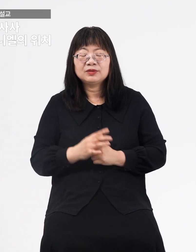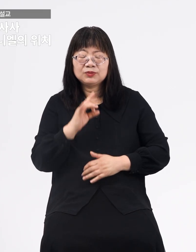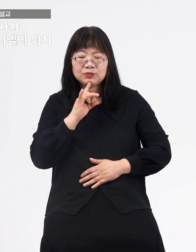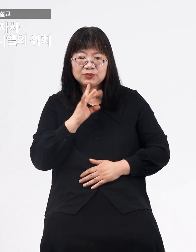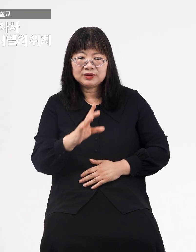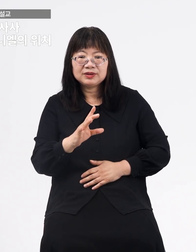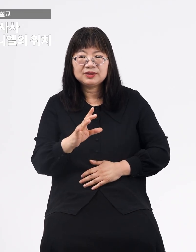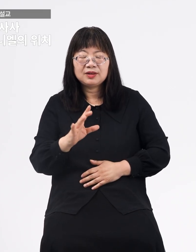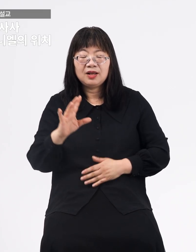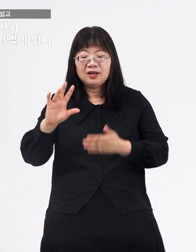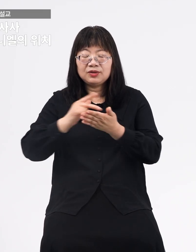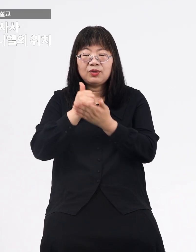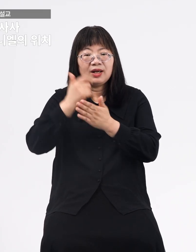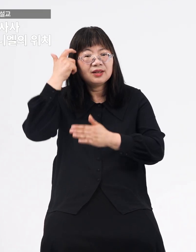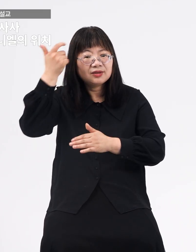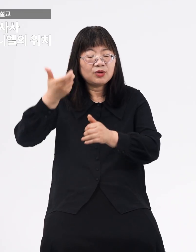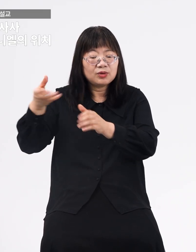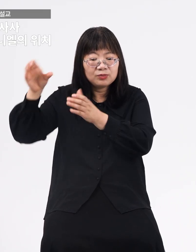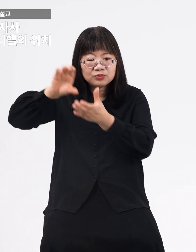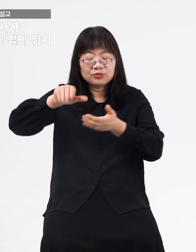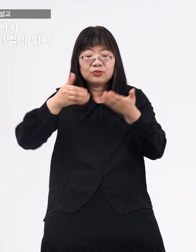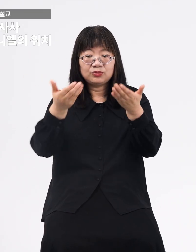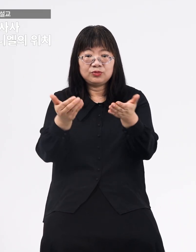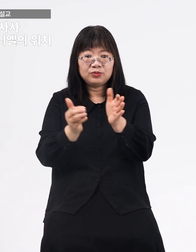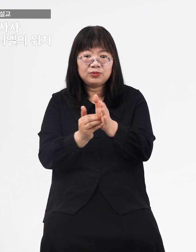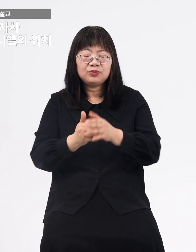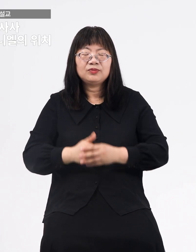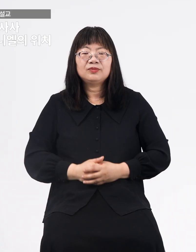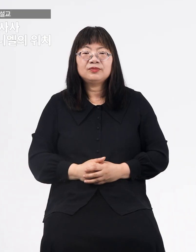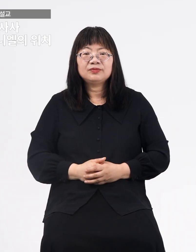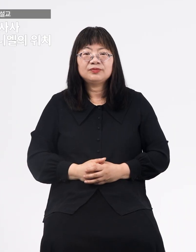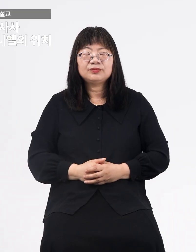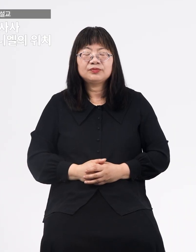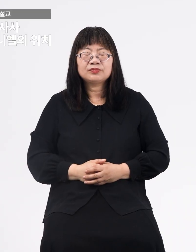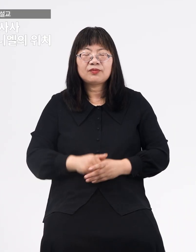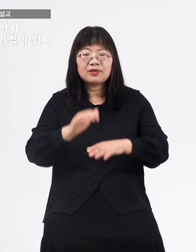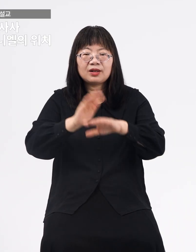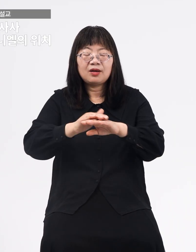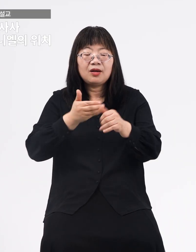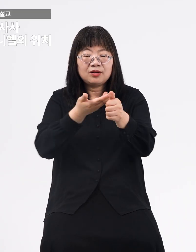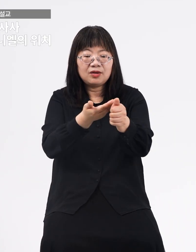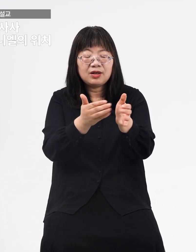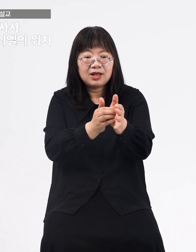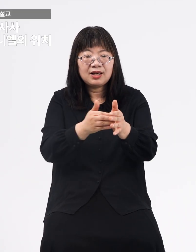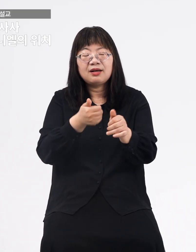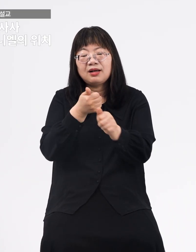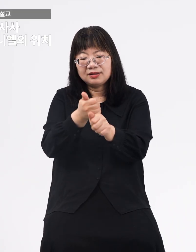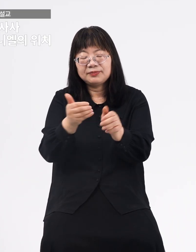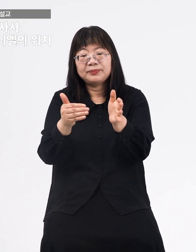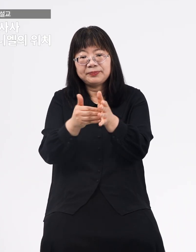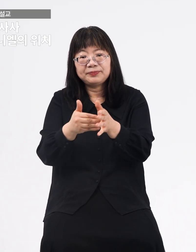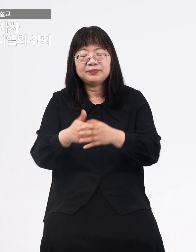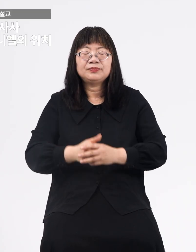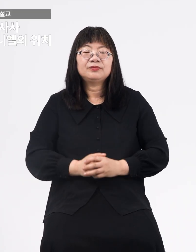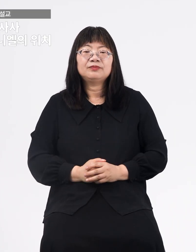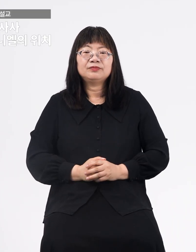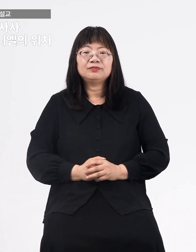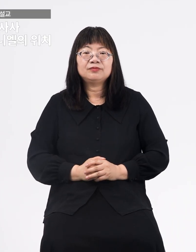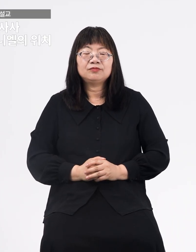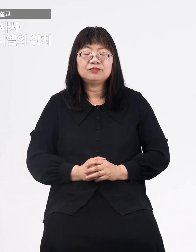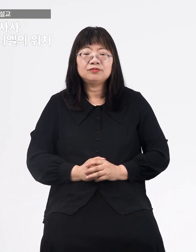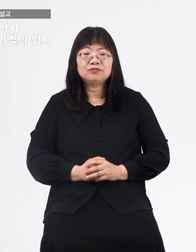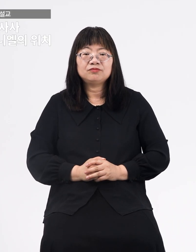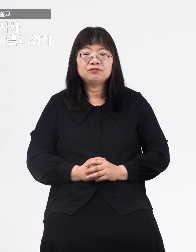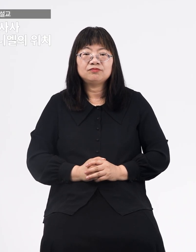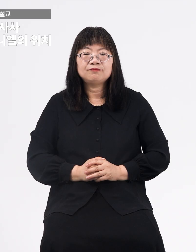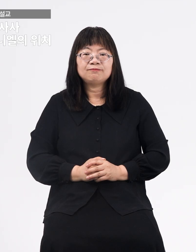오로지 여호와의 영이 부어주시고 그의 손에 넘기셔서 이기게 하셨어요.